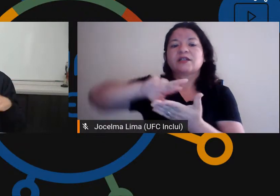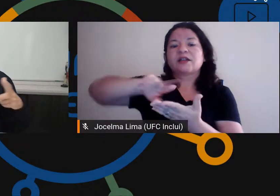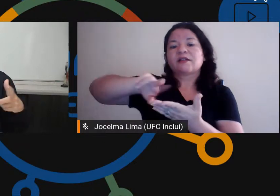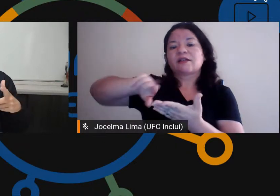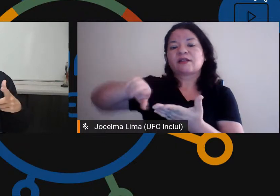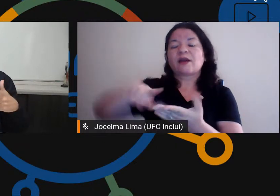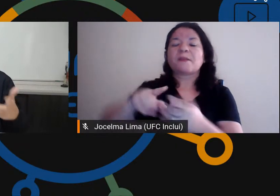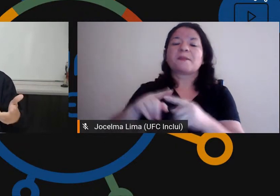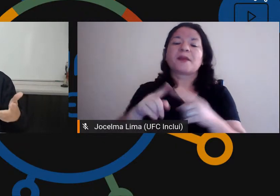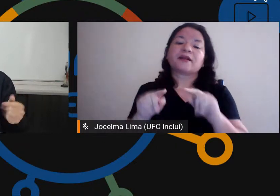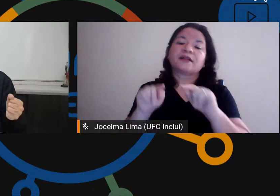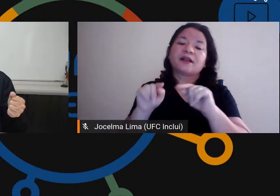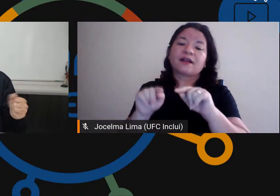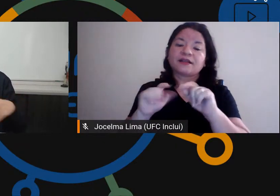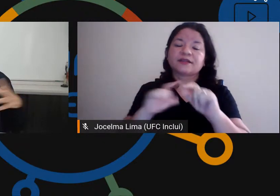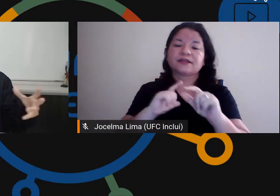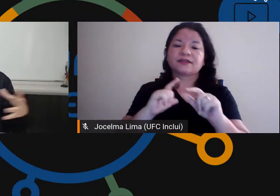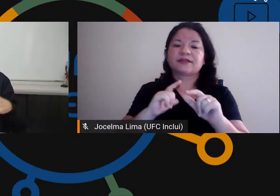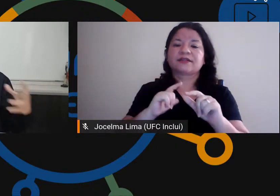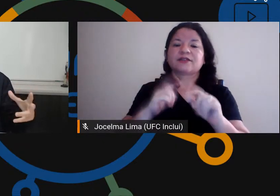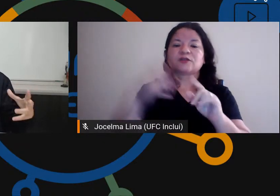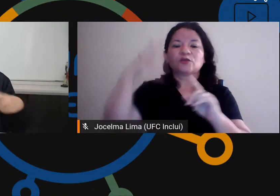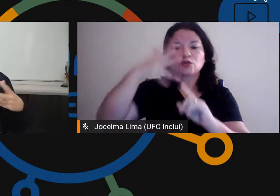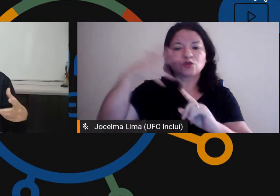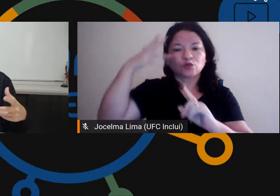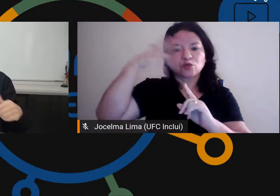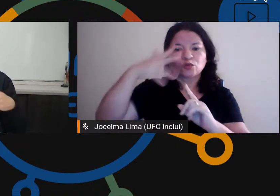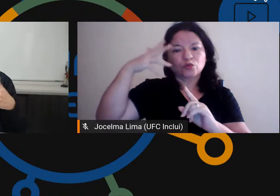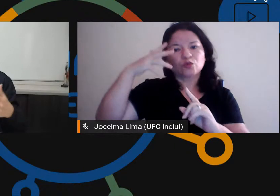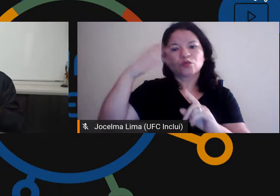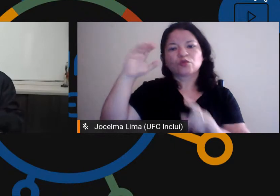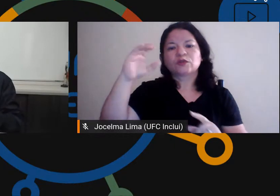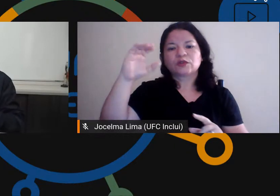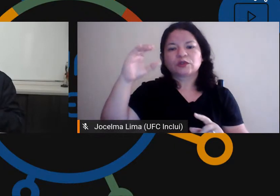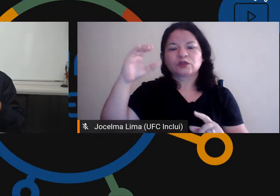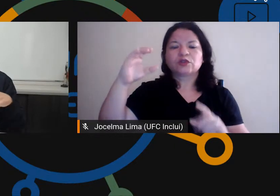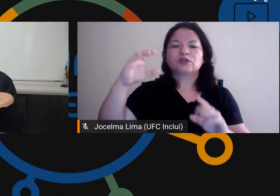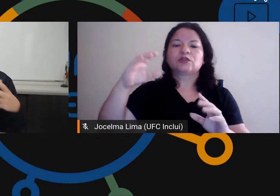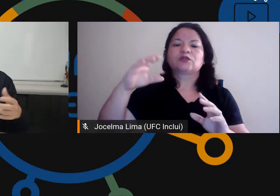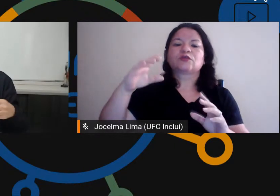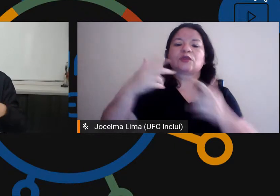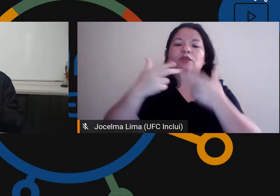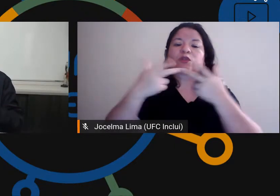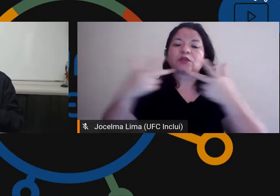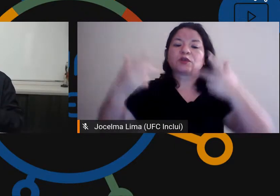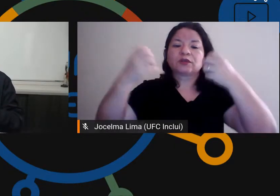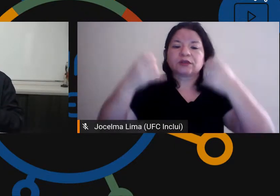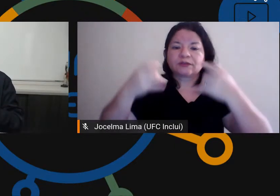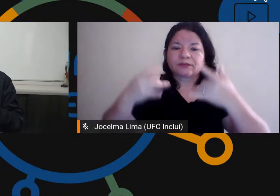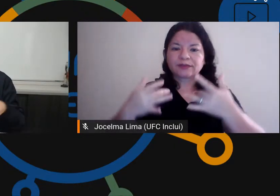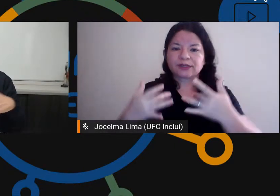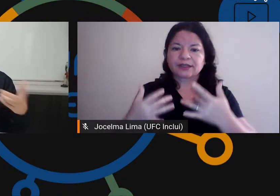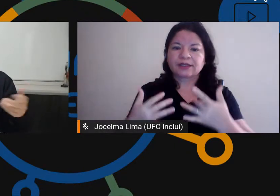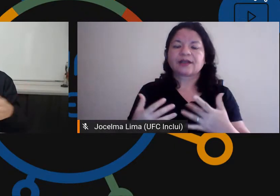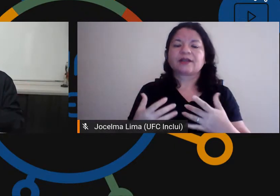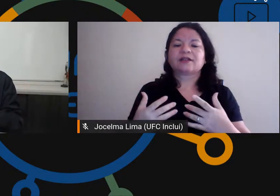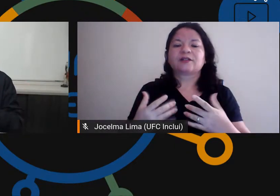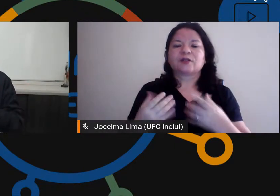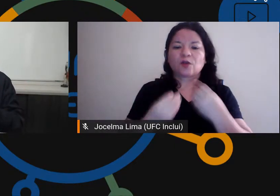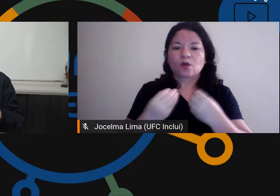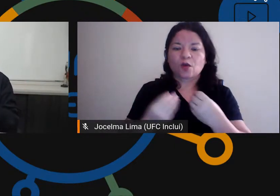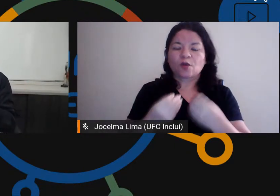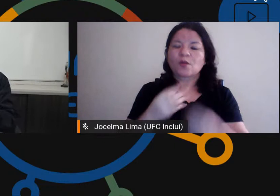ainda o discurso científico. Os fenômenos, o mundo, as coisas são explicadas em grande parte pelo conhecimento